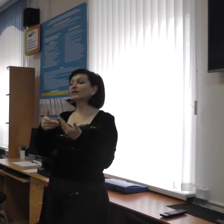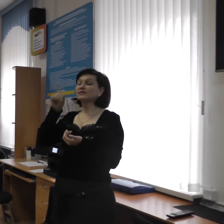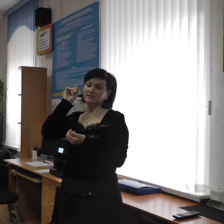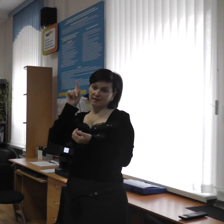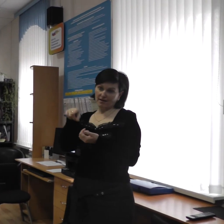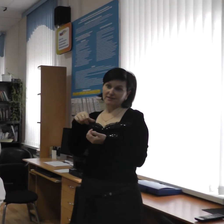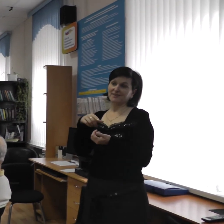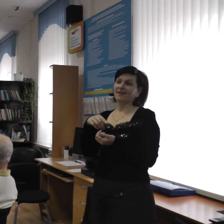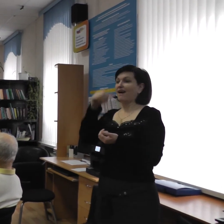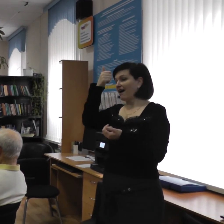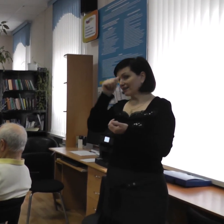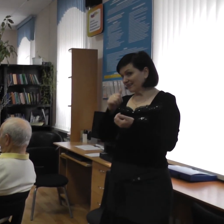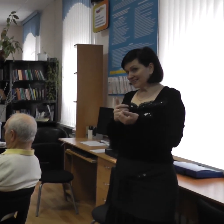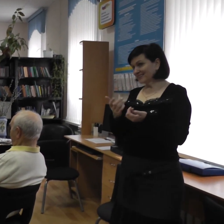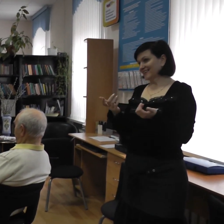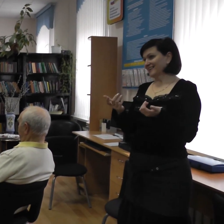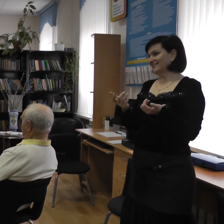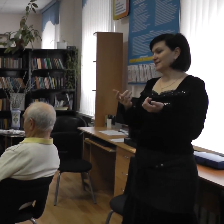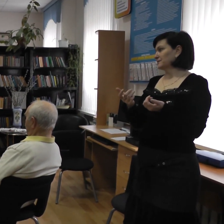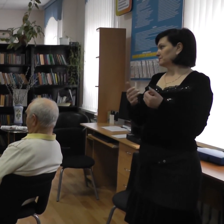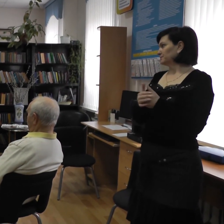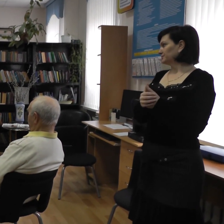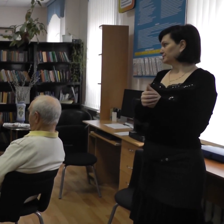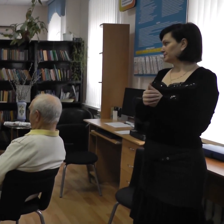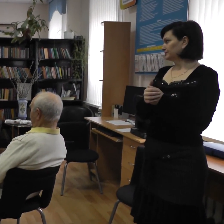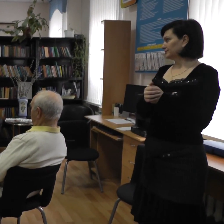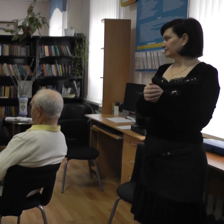можете сказать, что мною, возможно, было упущено и не